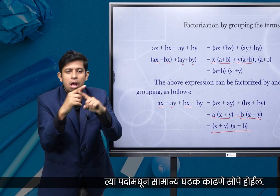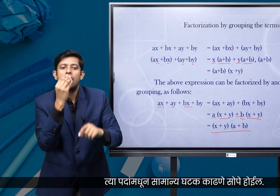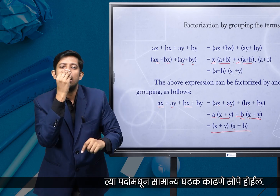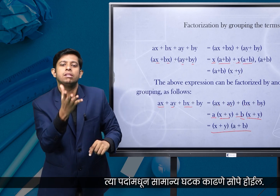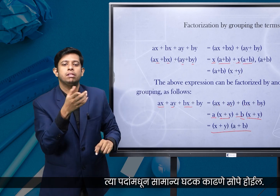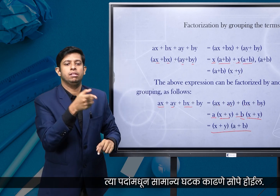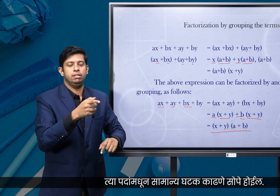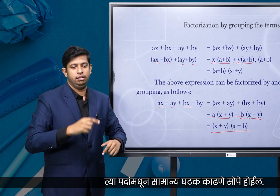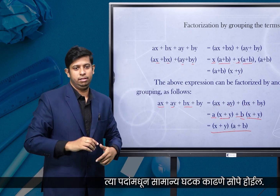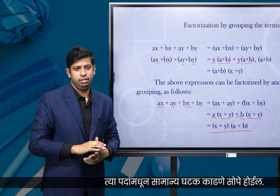होईल.